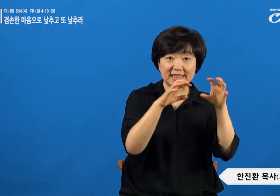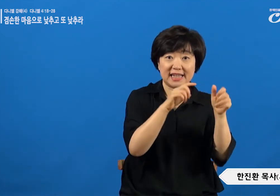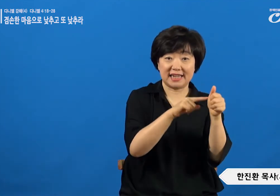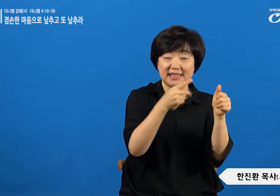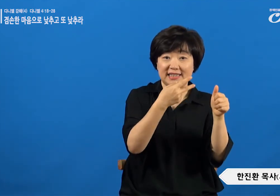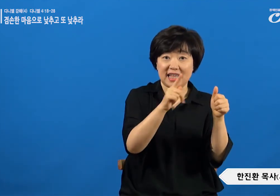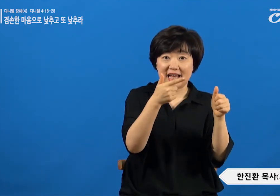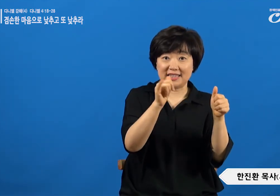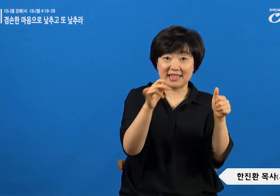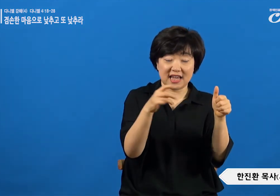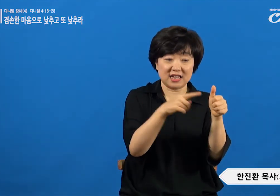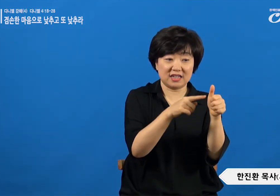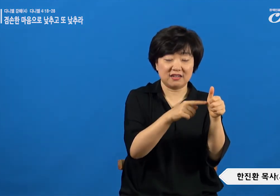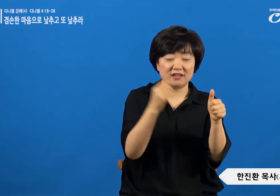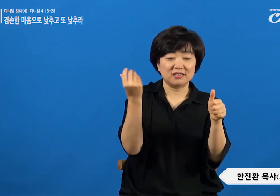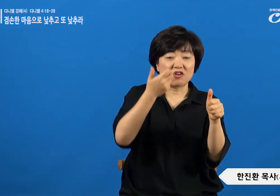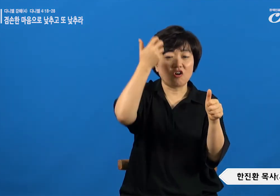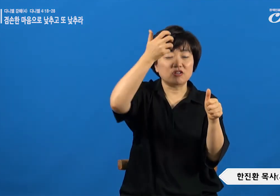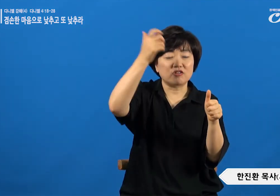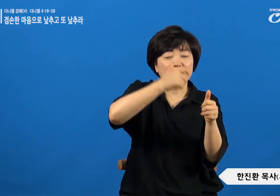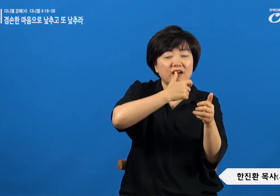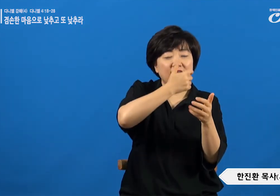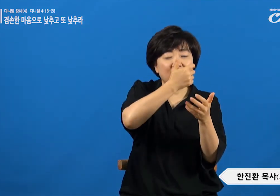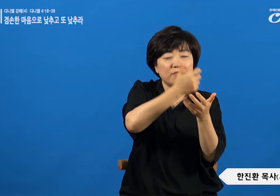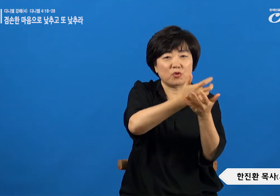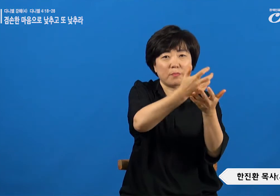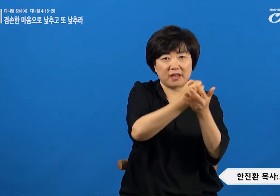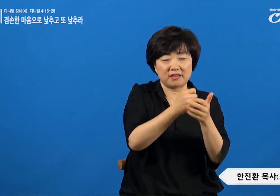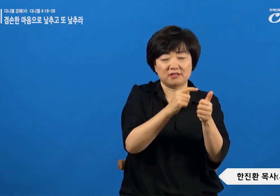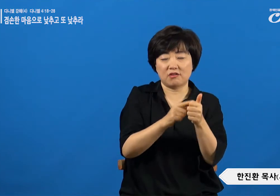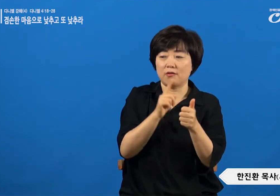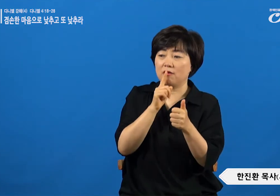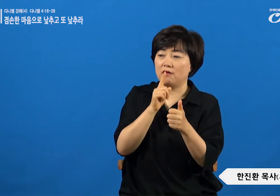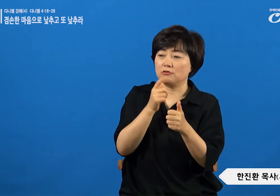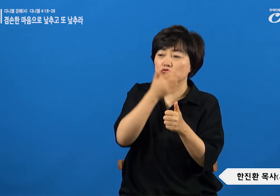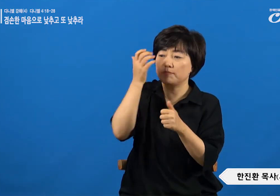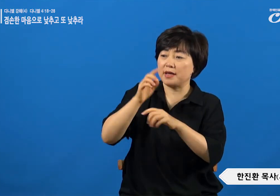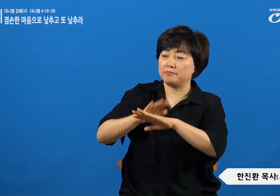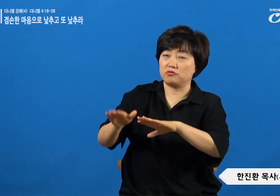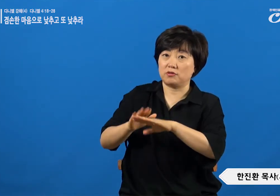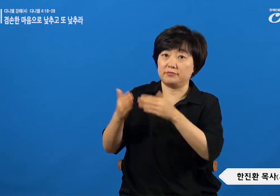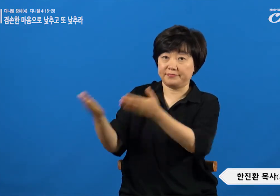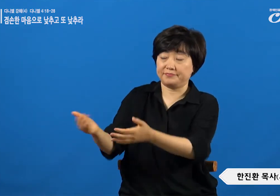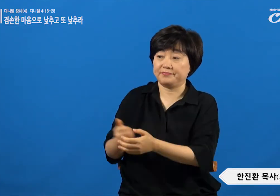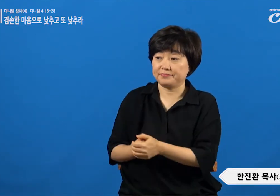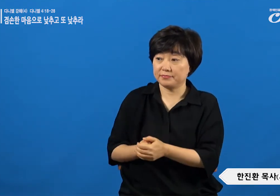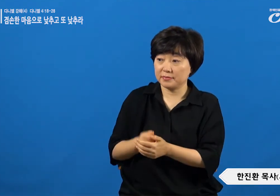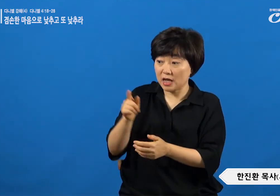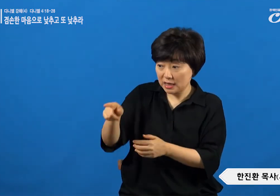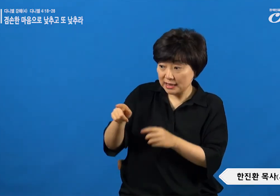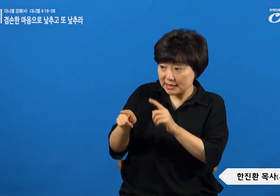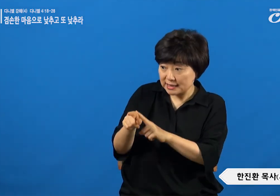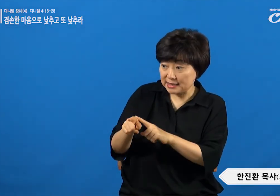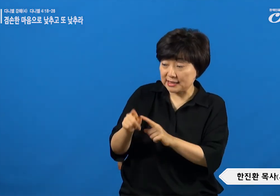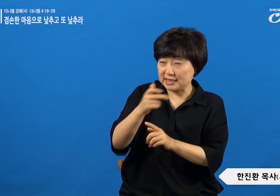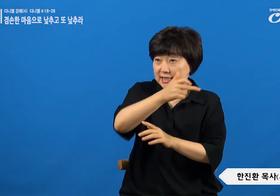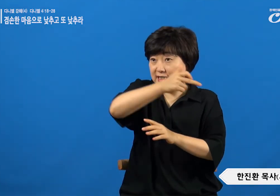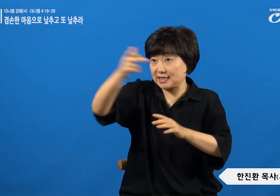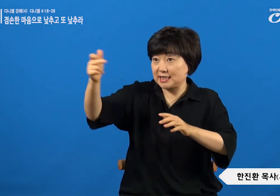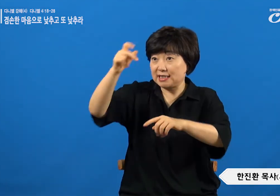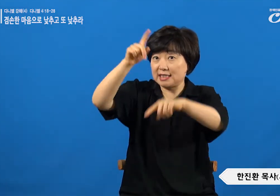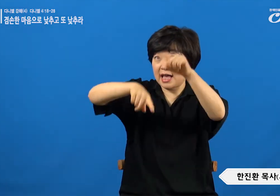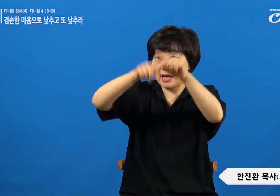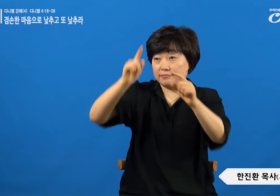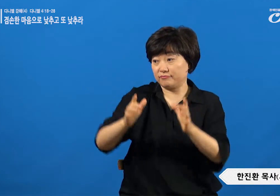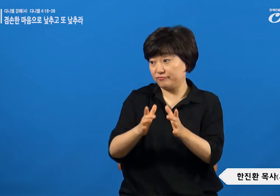다니엘이 성령의 감동이 되어서 그래서 해몽을 해 주었습니다. 거대한 나무는 바로